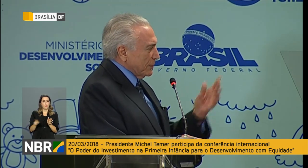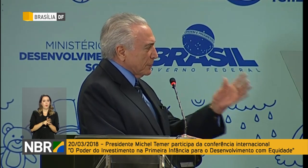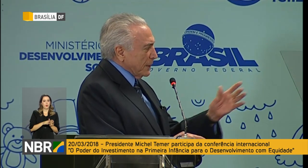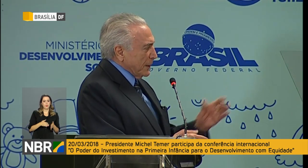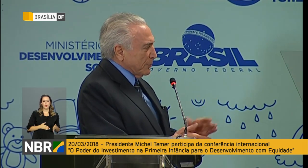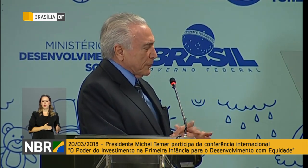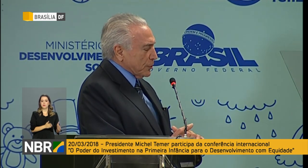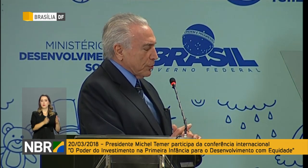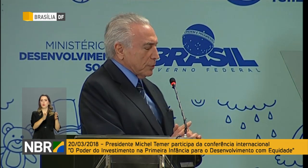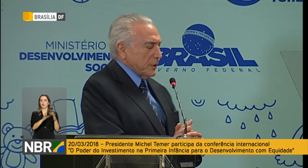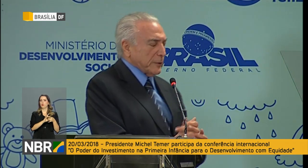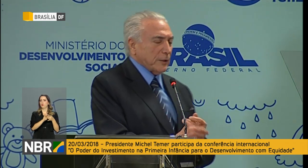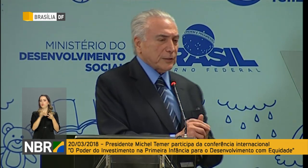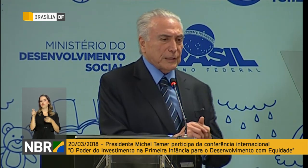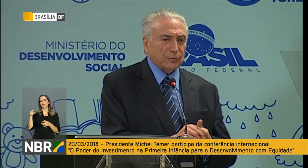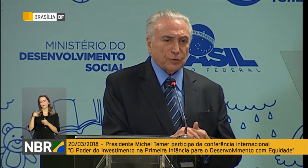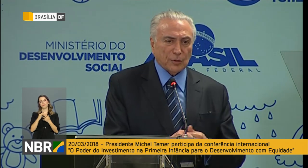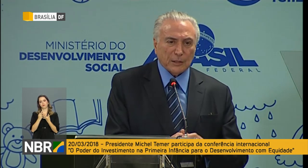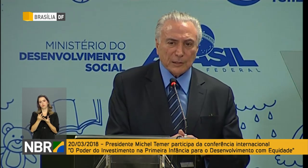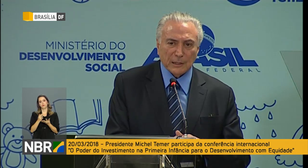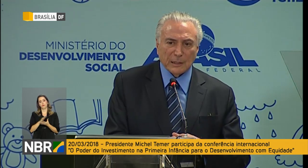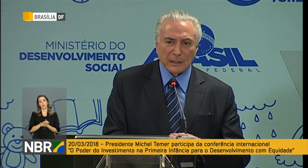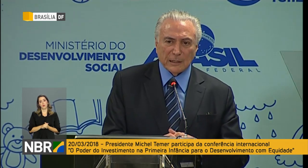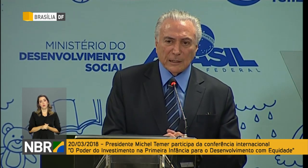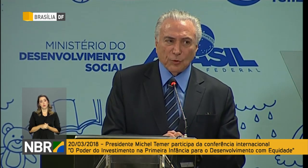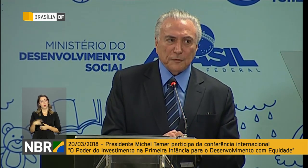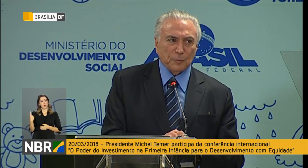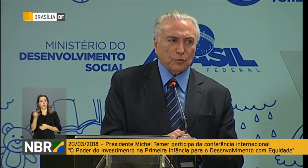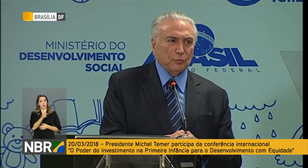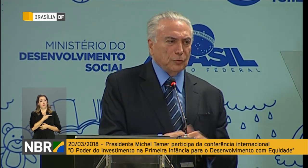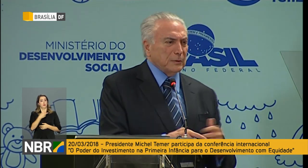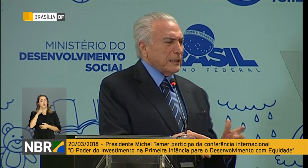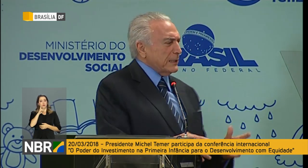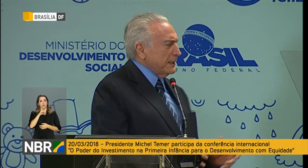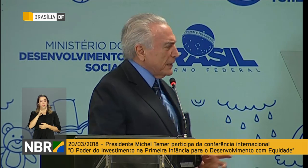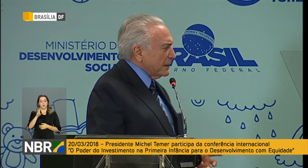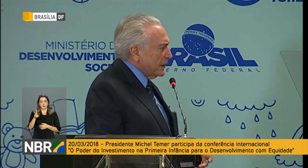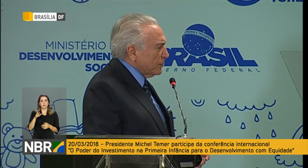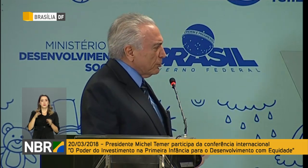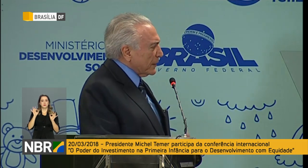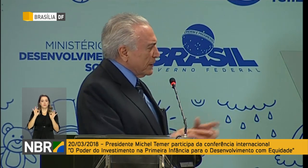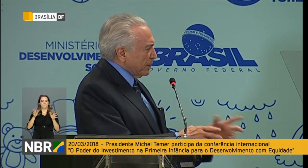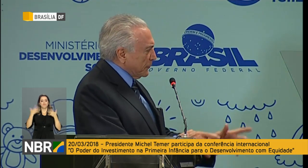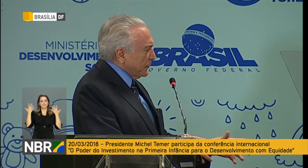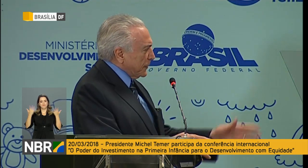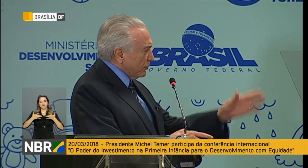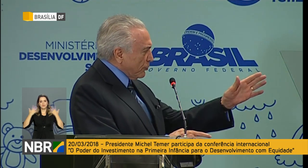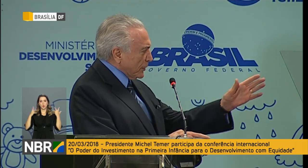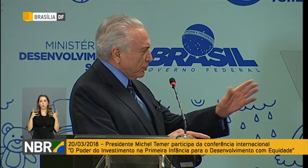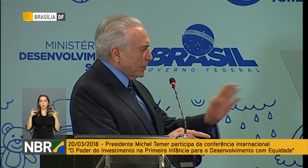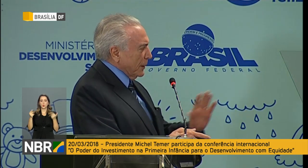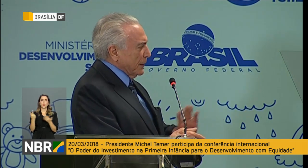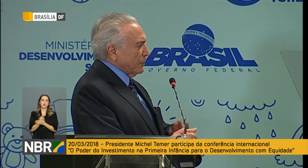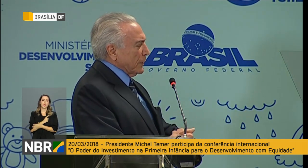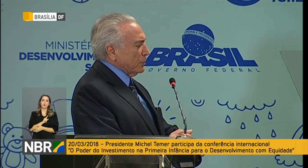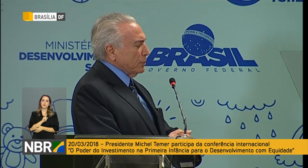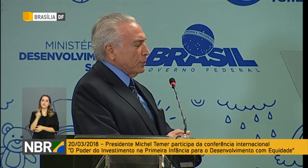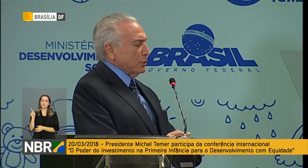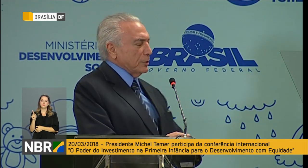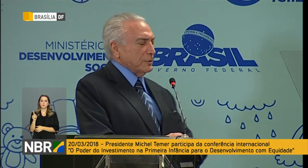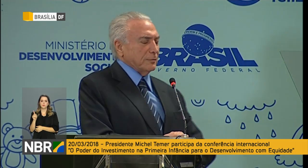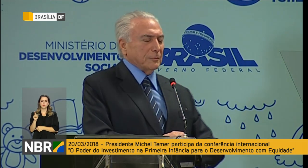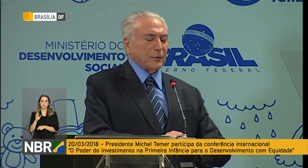próprio. Então, professor Juan Manuel Santos, nós ouvimos com muita alegria tudo aquilo que foi feito